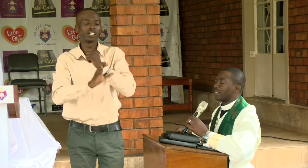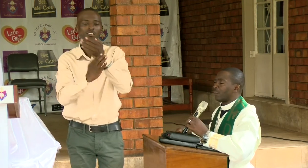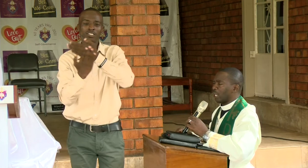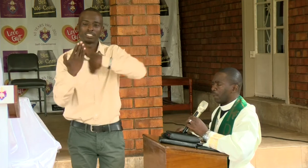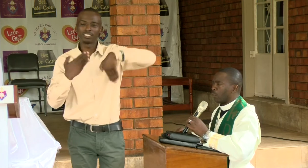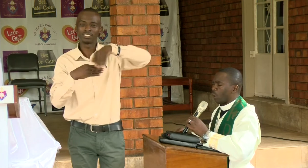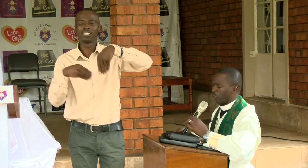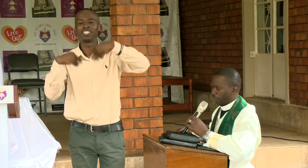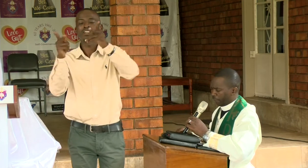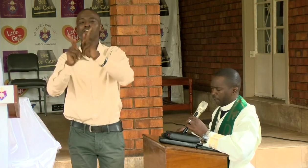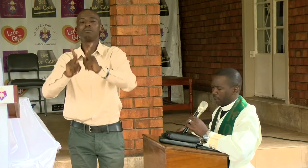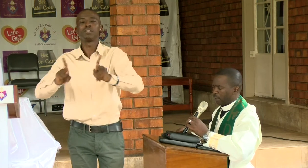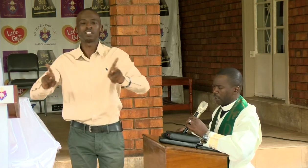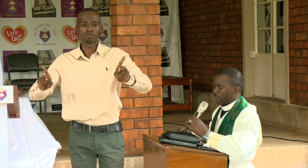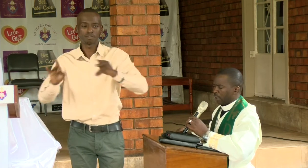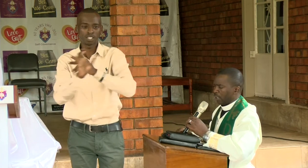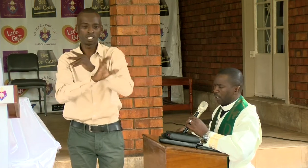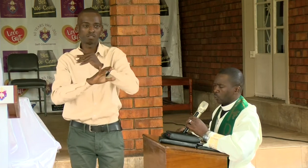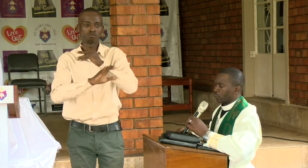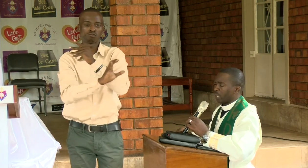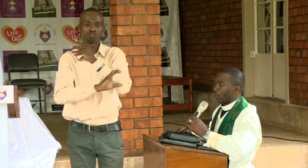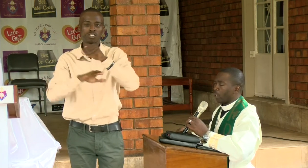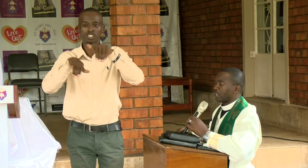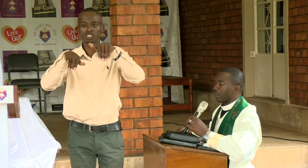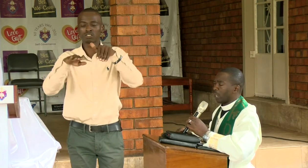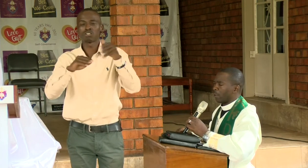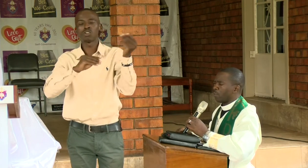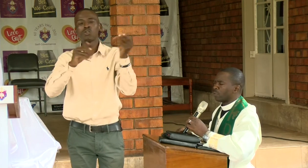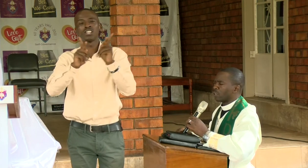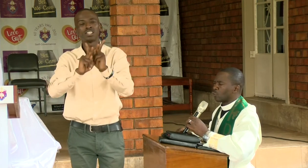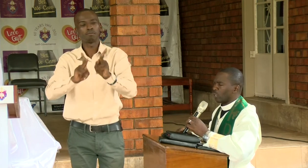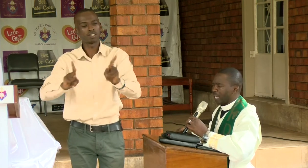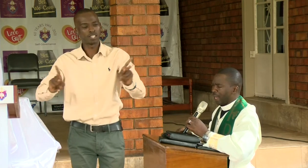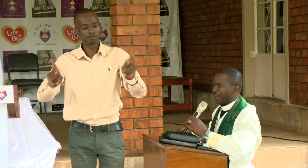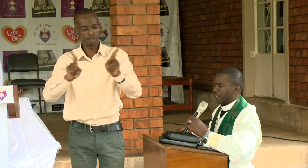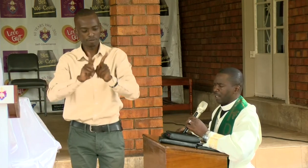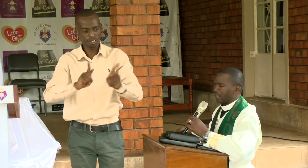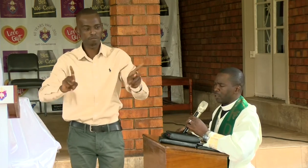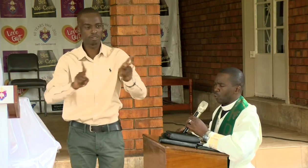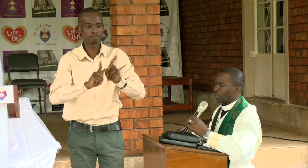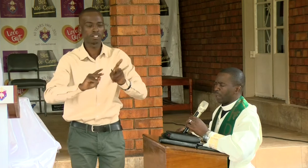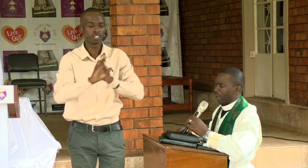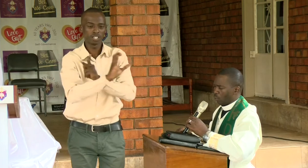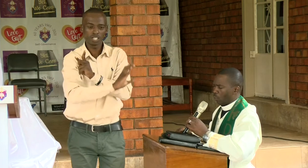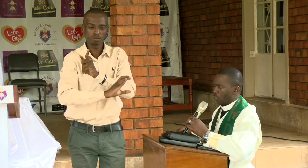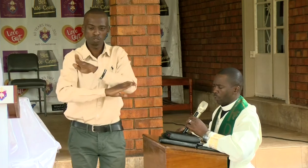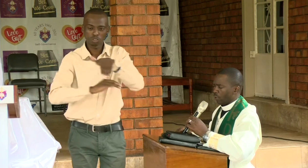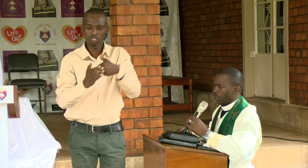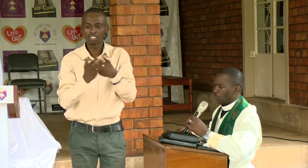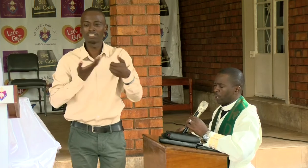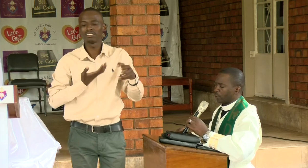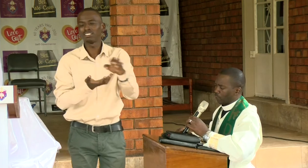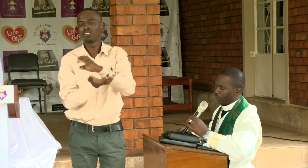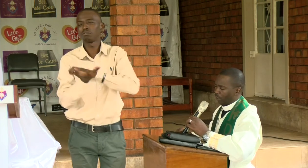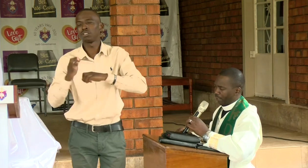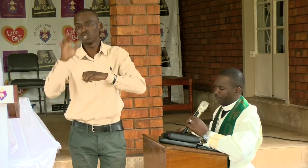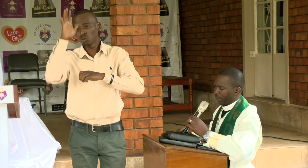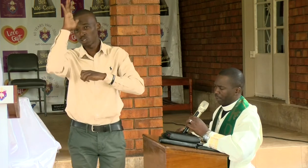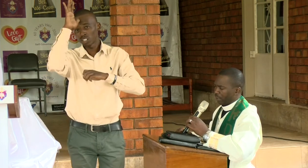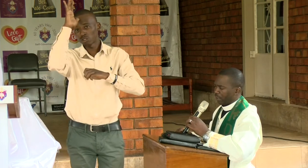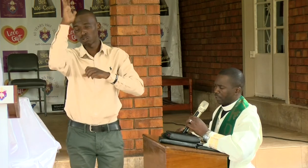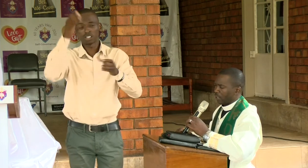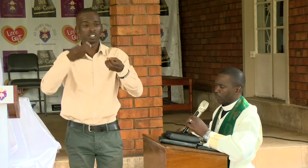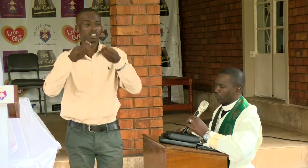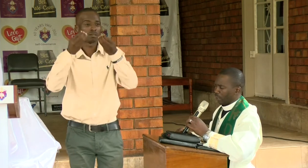tusaba oleete emirembe mukwano gwaffe. Tusaba oleete emirembe mu nsi zonna ezirina obutabanguko. Gwe Katonda